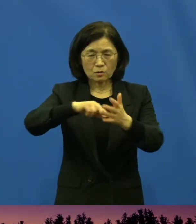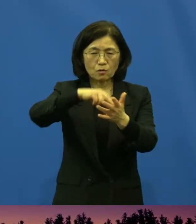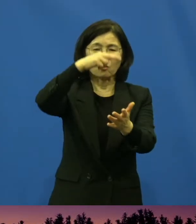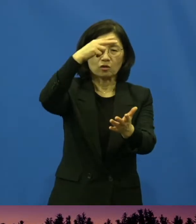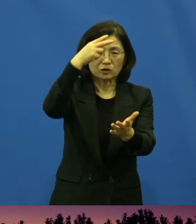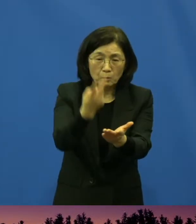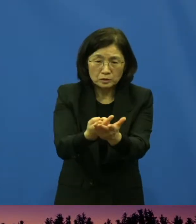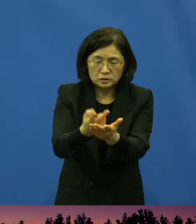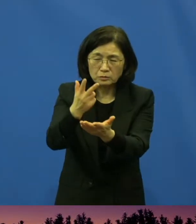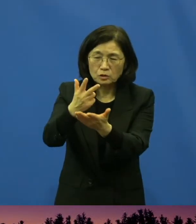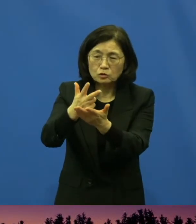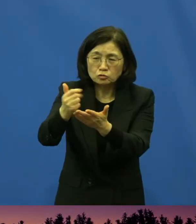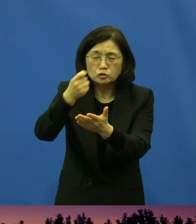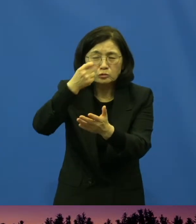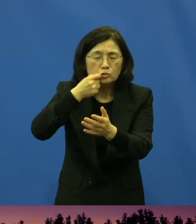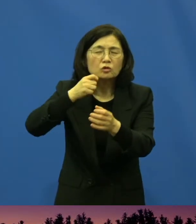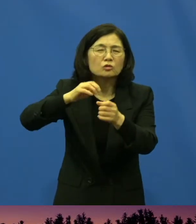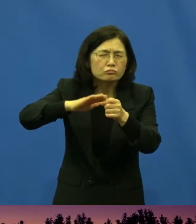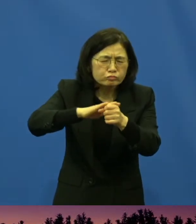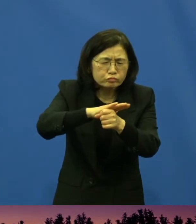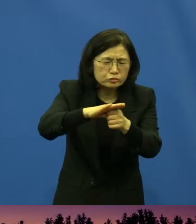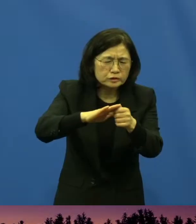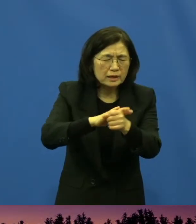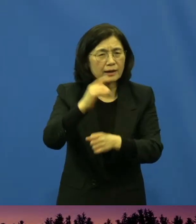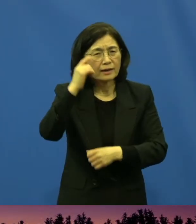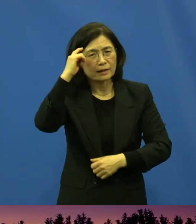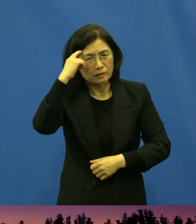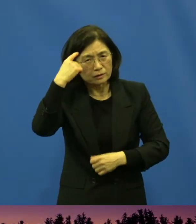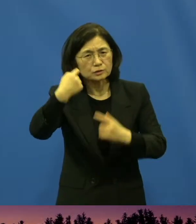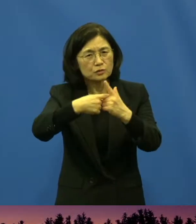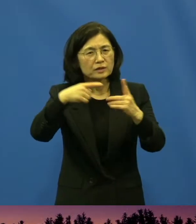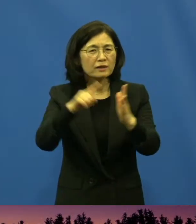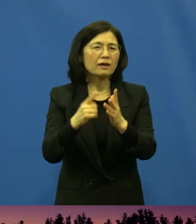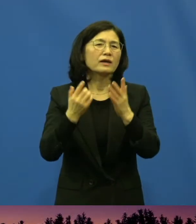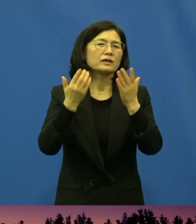거예요. 동정하시는 분이라는 거, 이해하신다는 거예요.